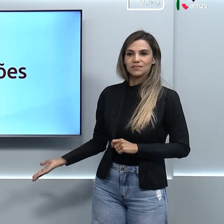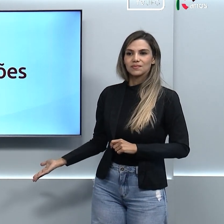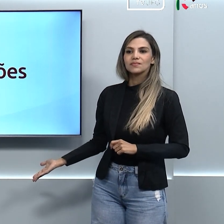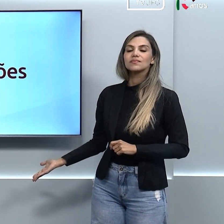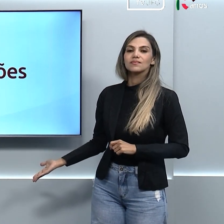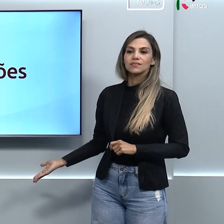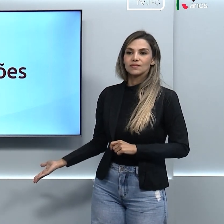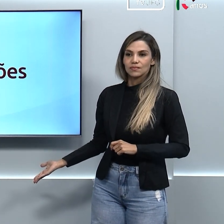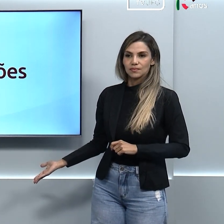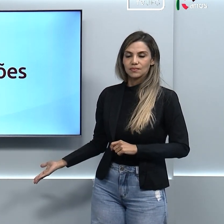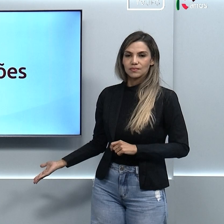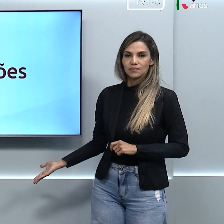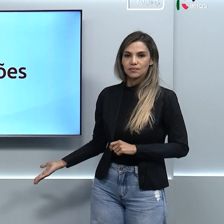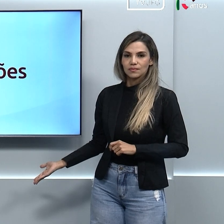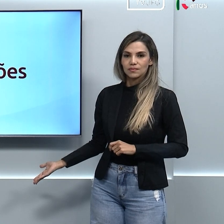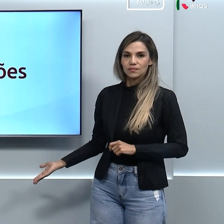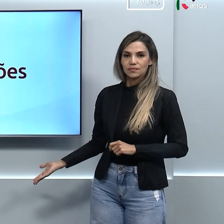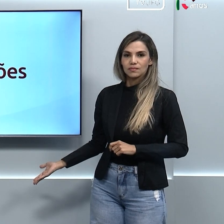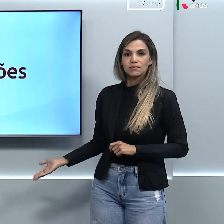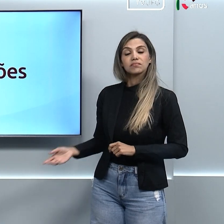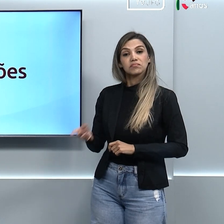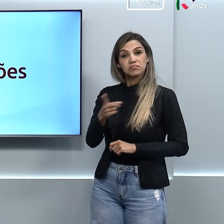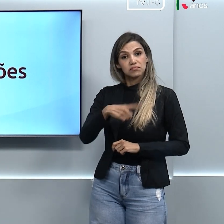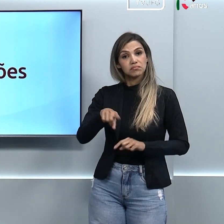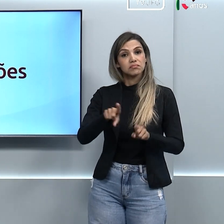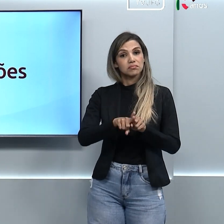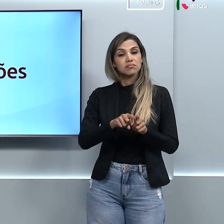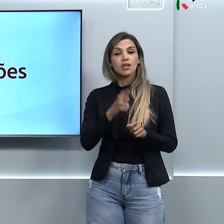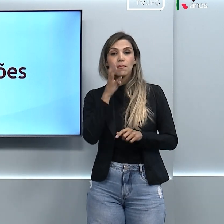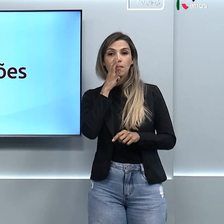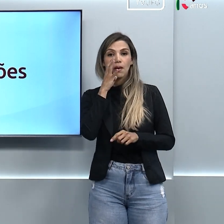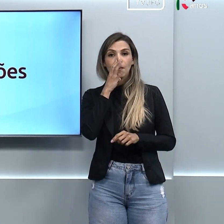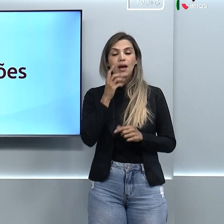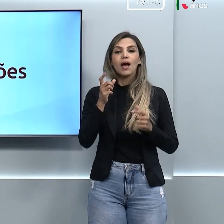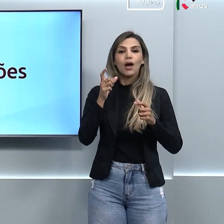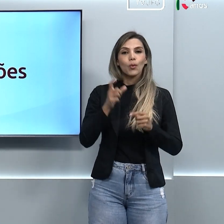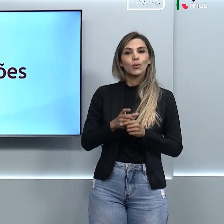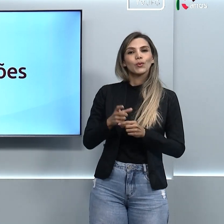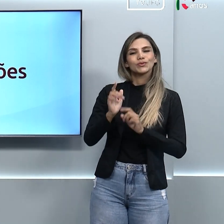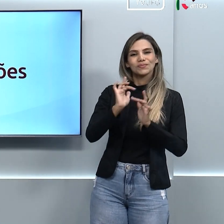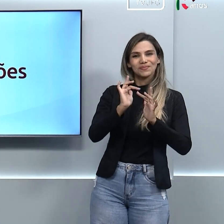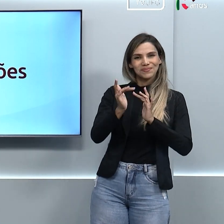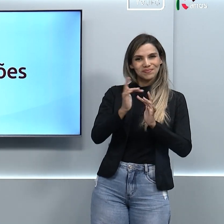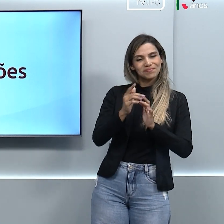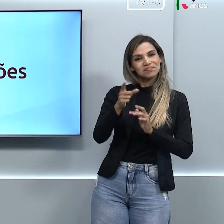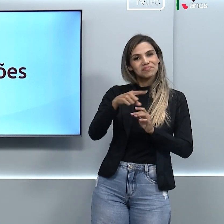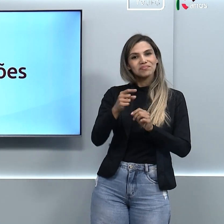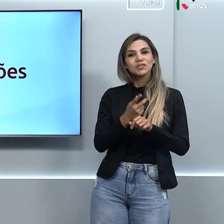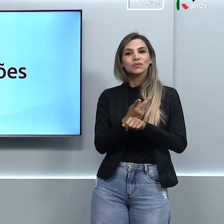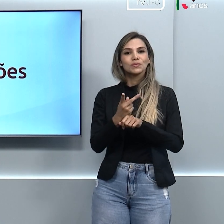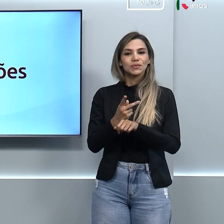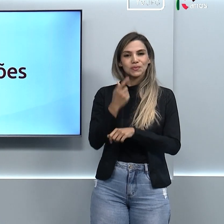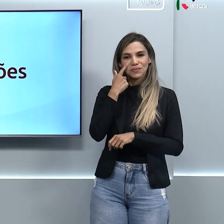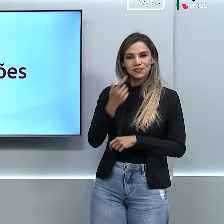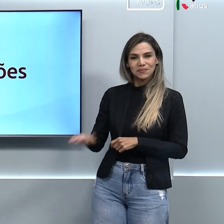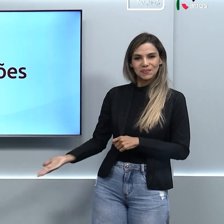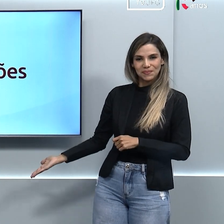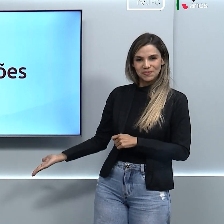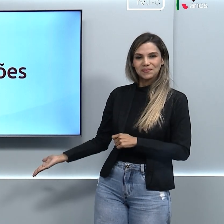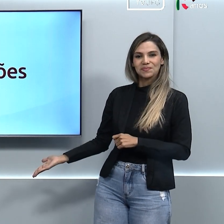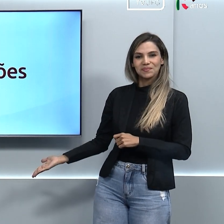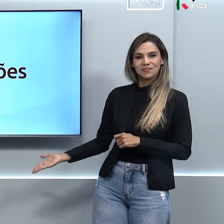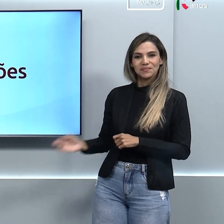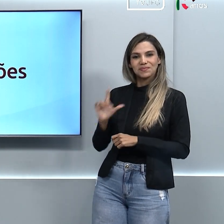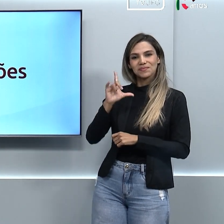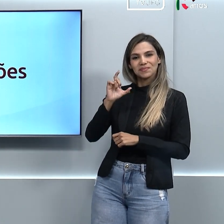629-9181-1406, como está aparecendo aqui embaixo. Você também pode acompanhar o nosso conteúdo nas redes sociais. É só procurar por TV UFG, no Instagram,